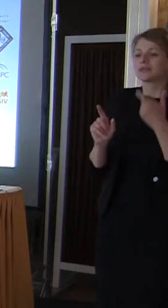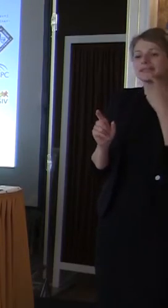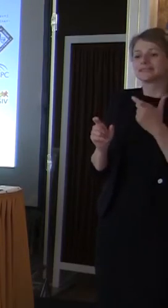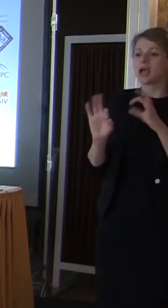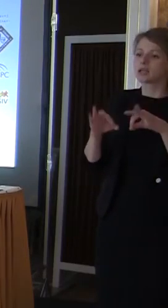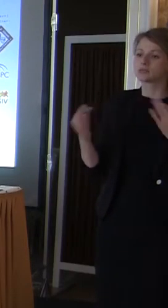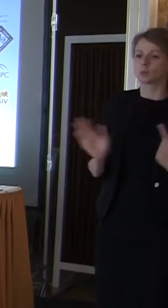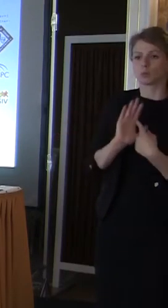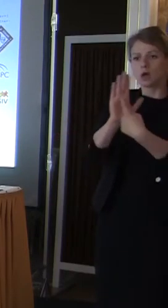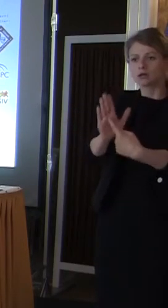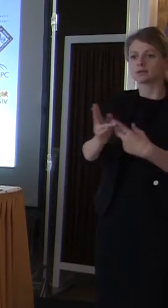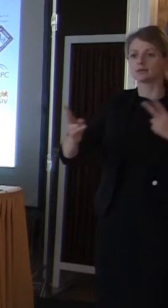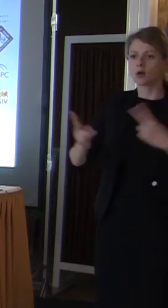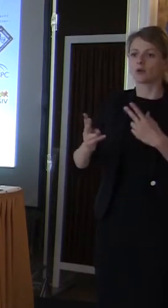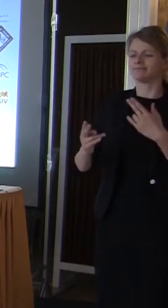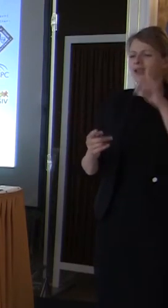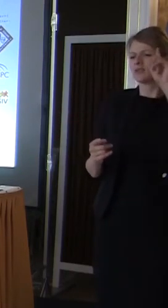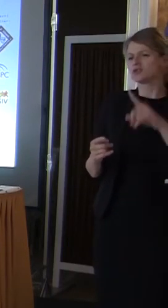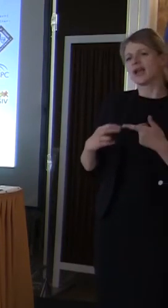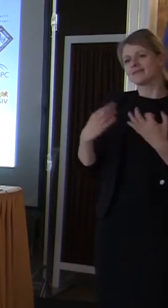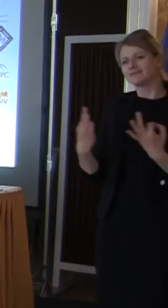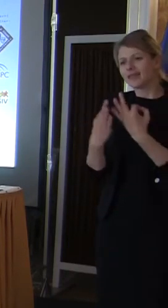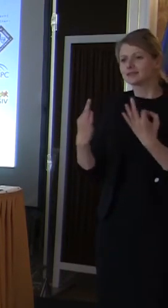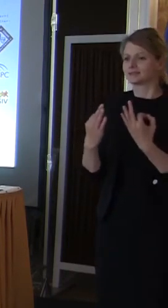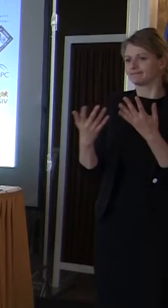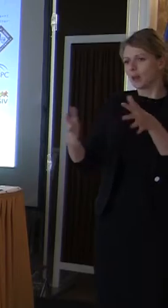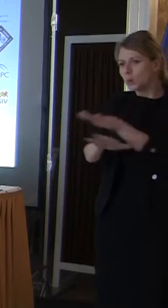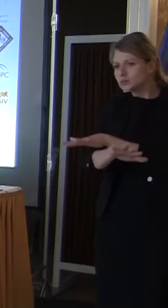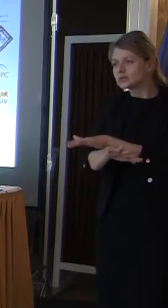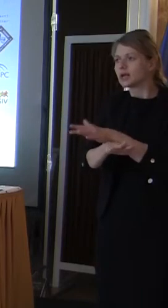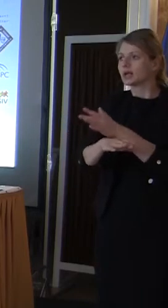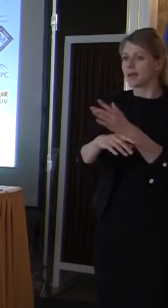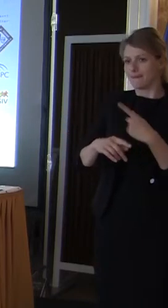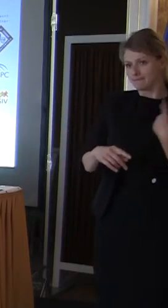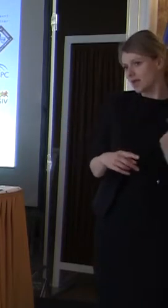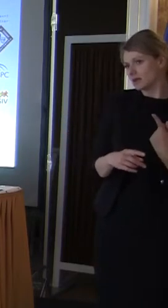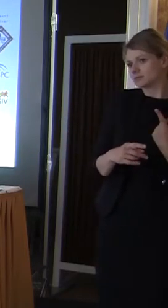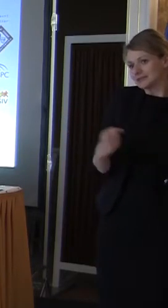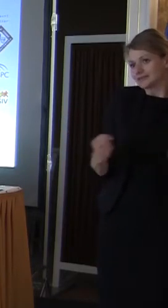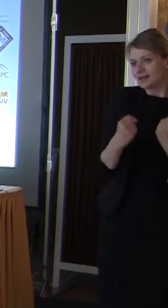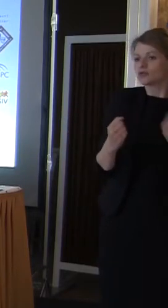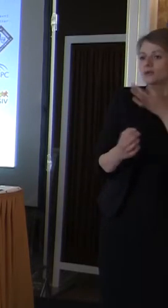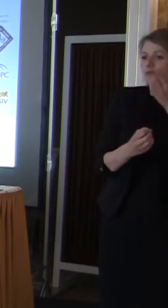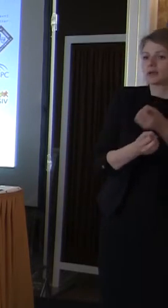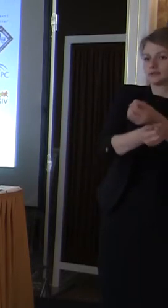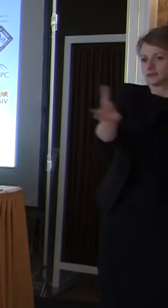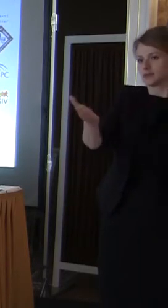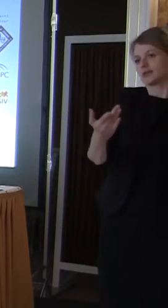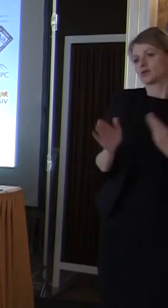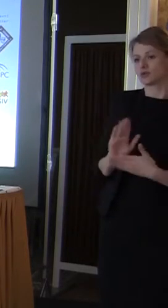jakým způsobem pojímáme tu problematiku. V závěru tady toho spotu jste viděli